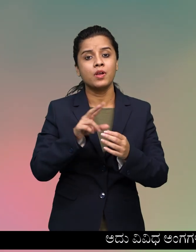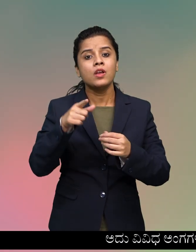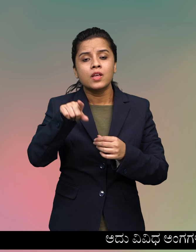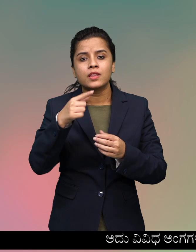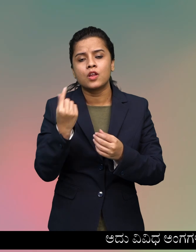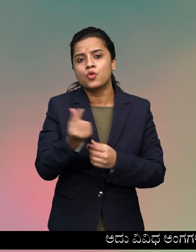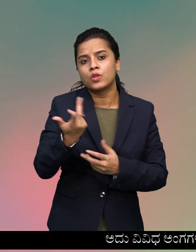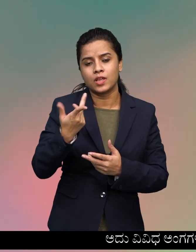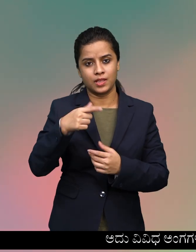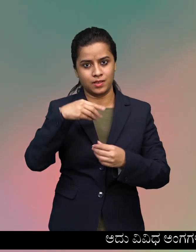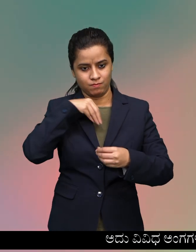ರಕ್ತವನ್ನು ಸಾಗಿಸುತ್ತದೆ.